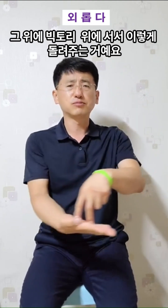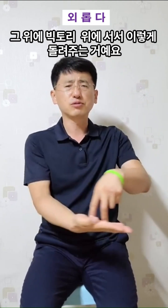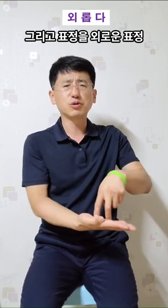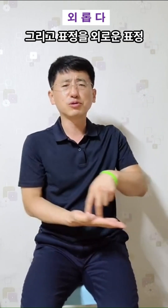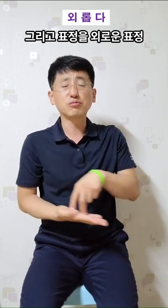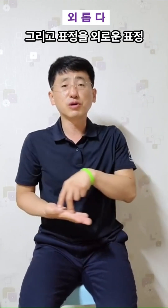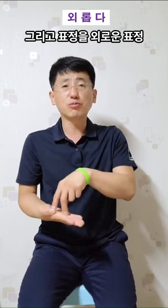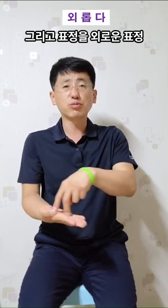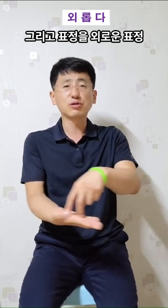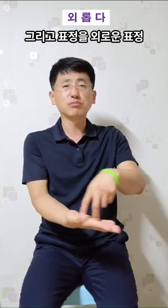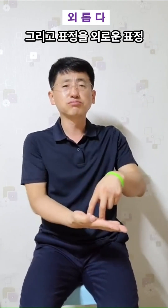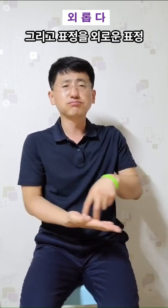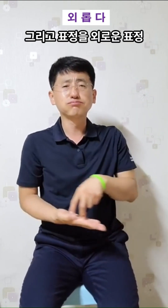그리고 표정은 외로운 표정.